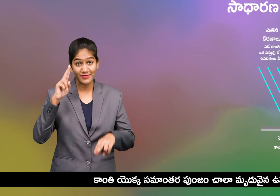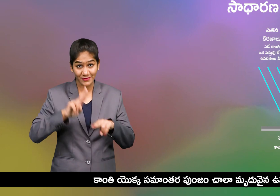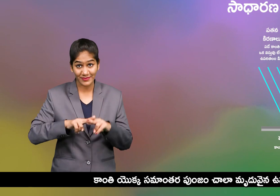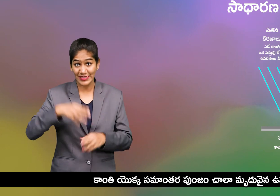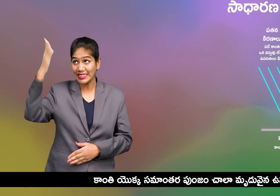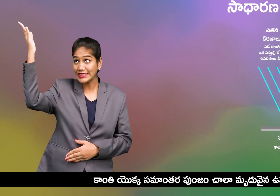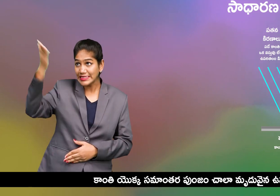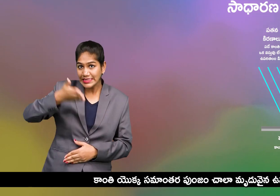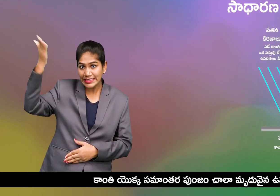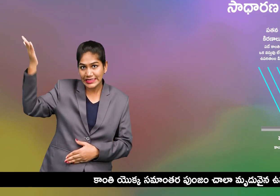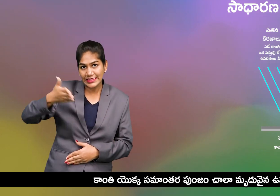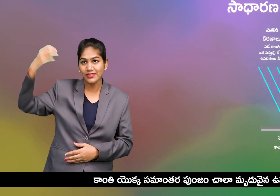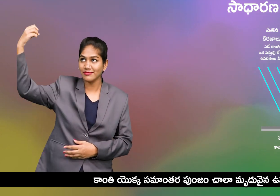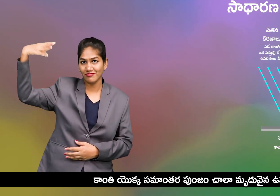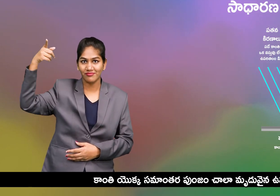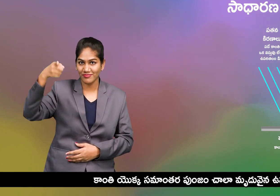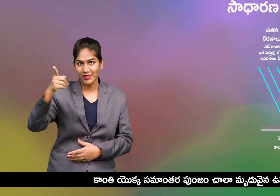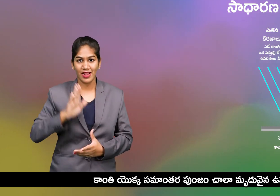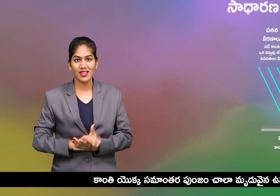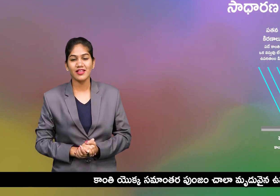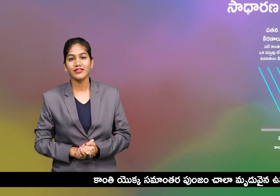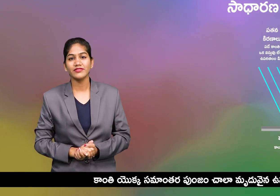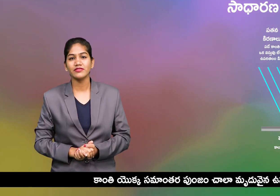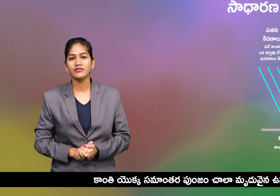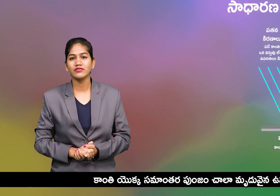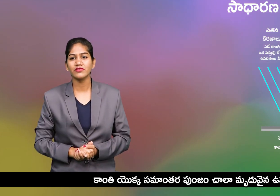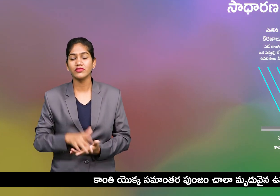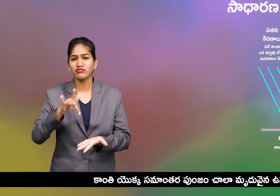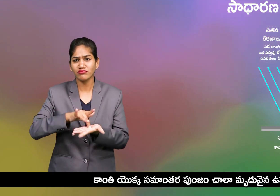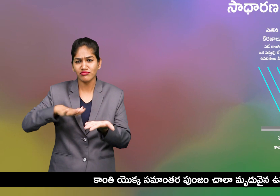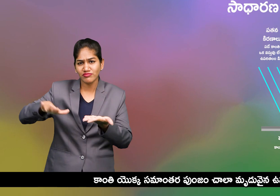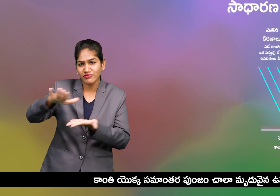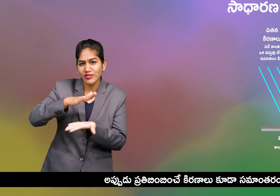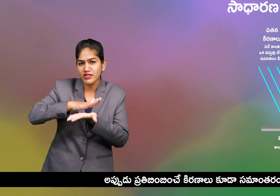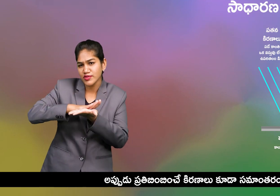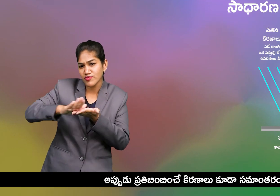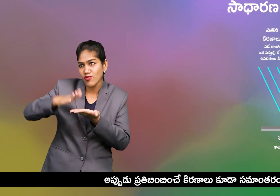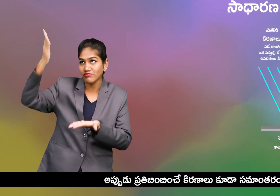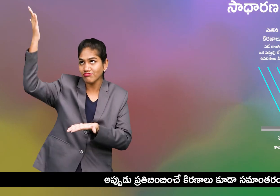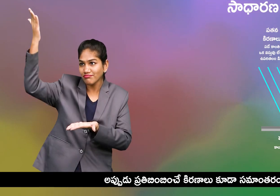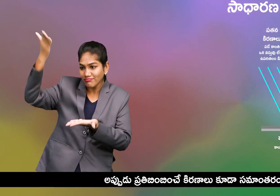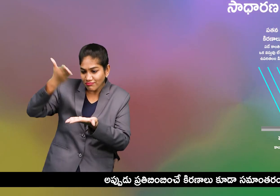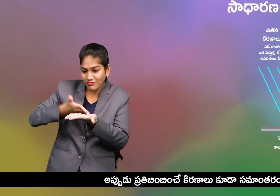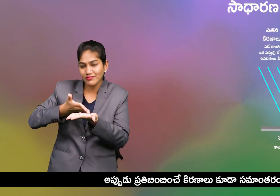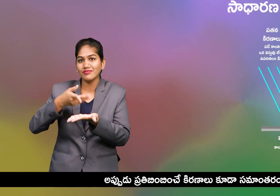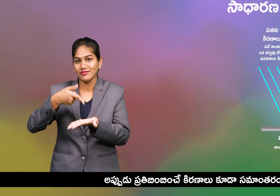కాంతి యొక్క సమాంతర పుంజం చాలా మృదువైన ఉపరితలంపై పడితే అప్పుడు ప్రతిబింబించే కిరణాలు